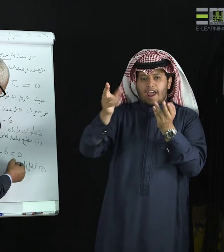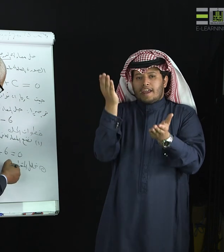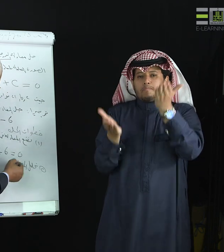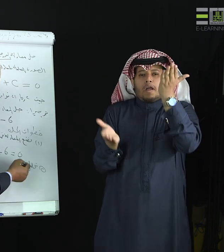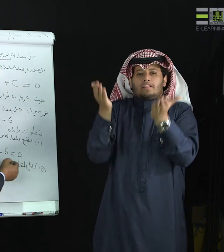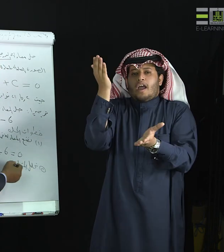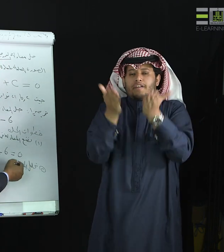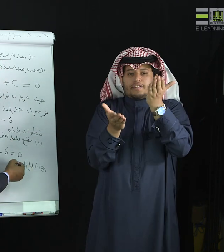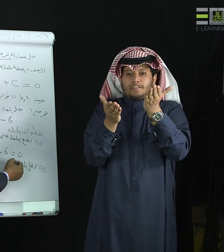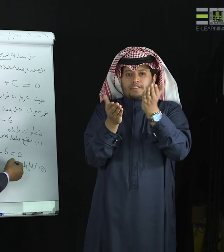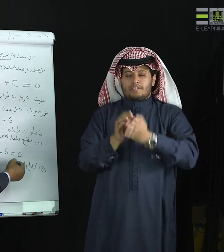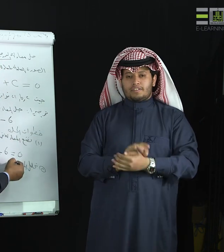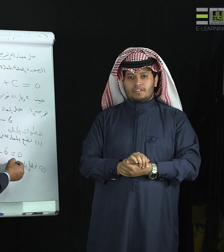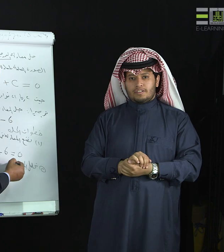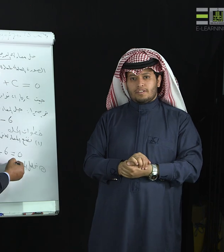المقدار